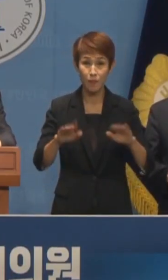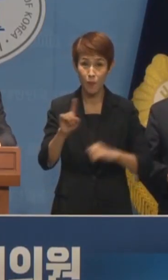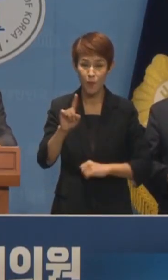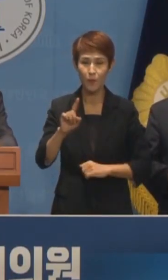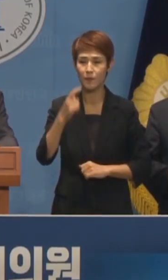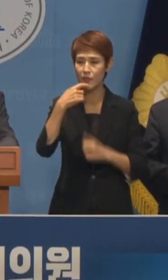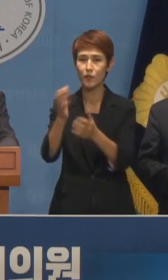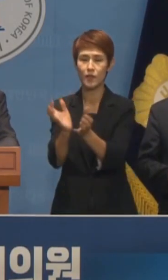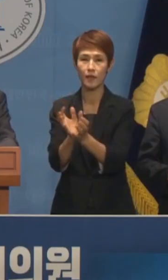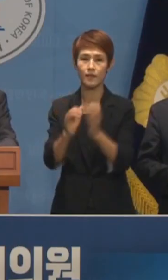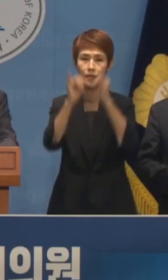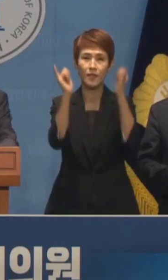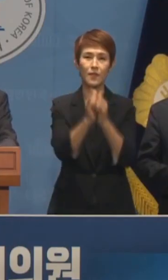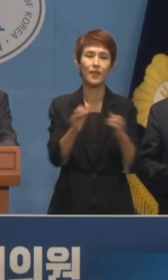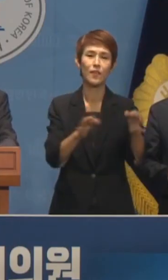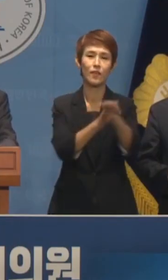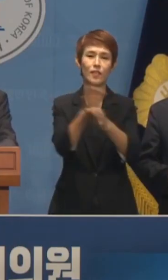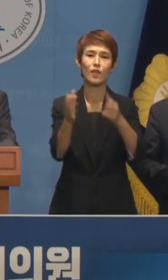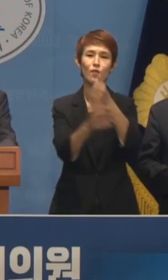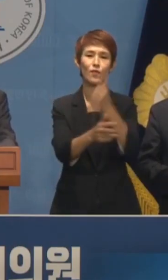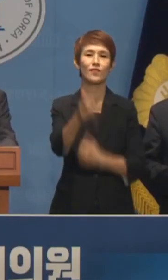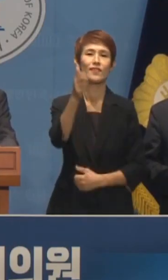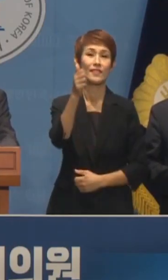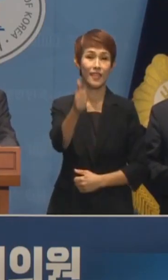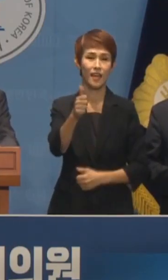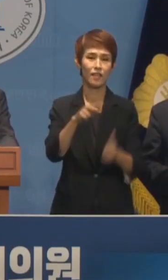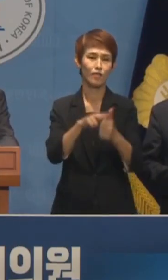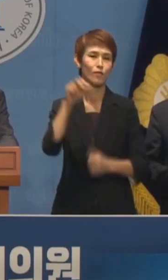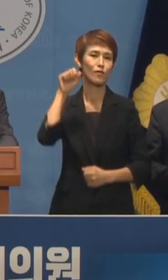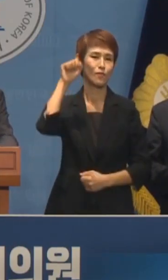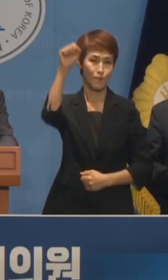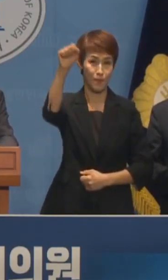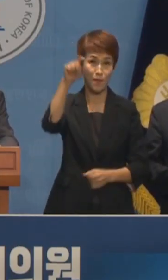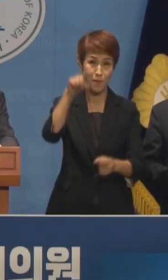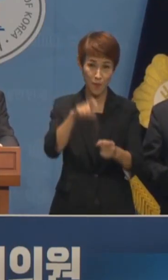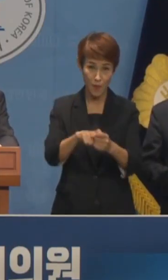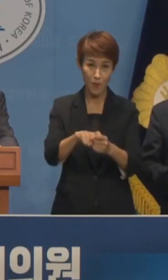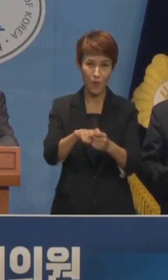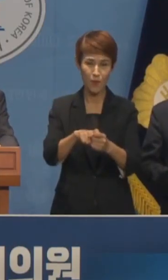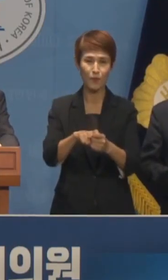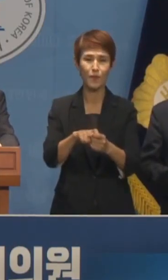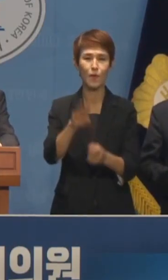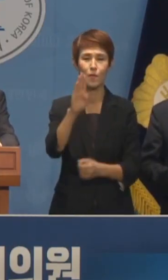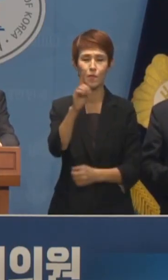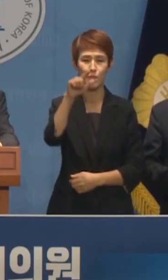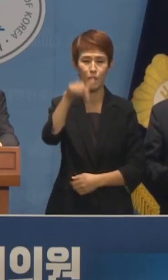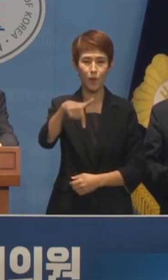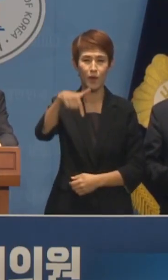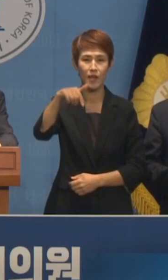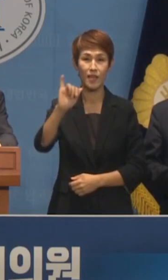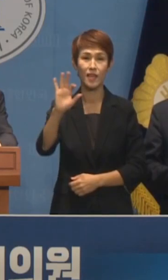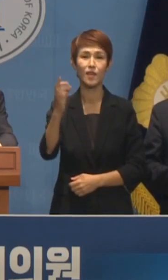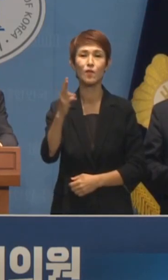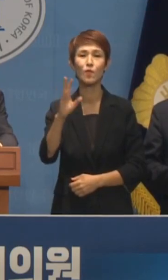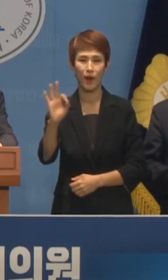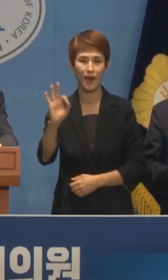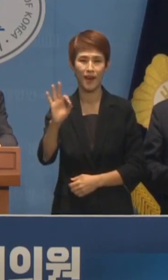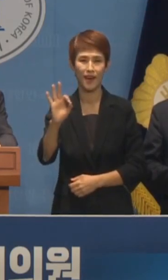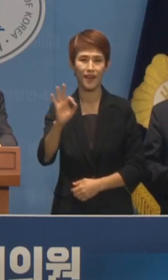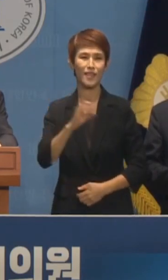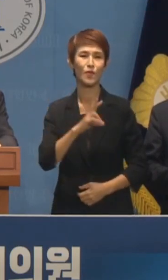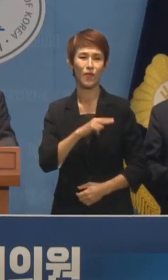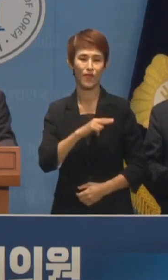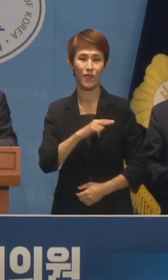더불어민주당 사회적경제위원회 위원장의 출마를 선언하는 복귀왕 의원님과 함께